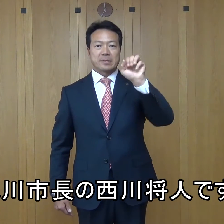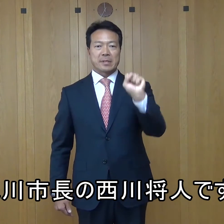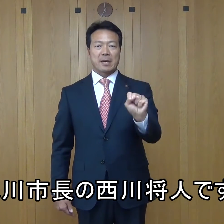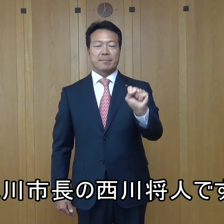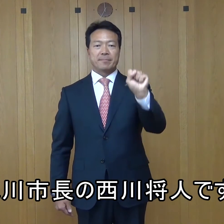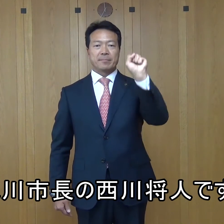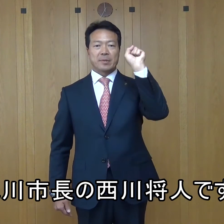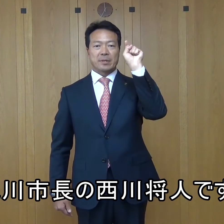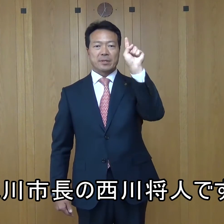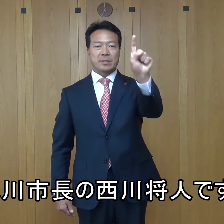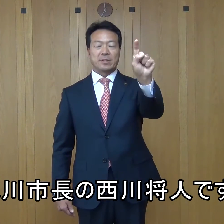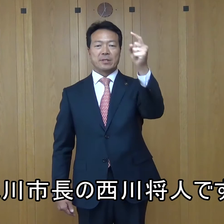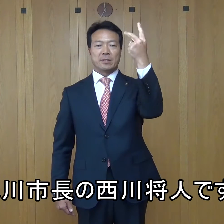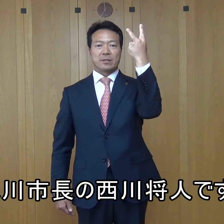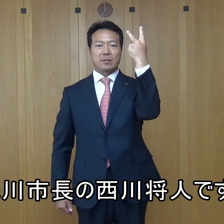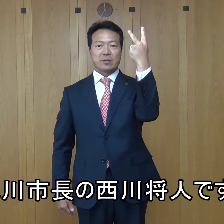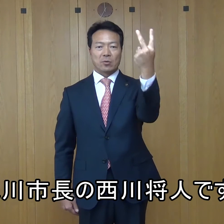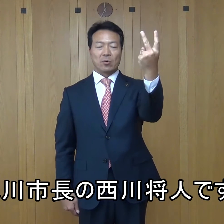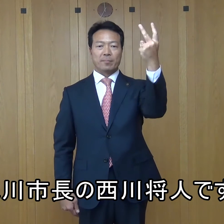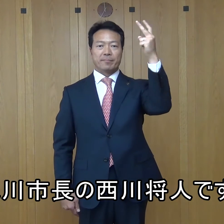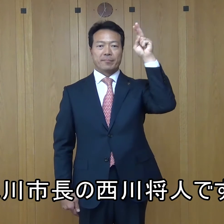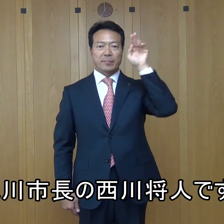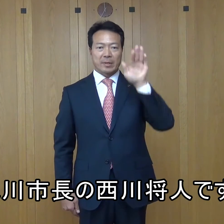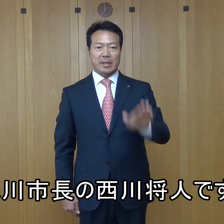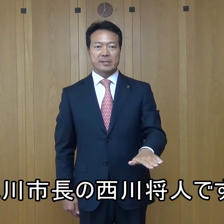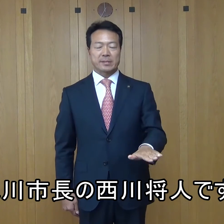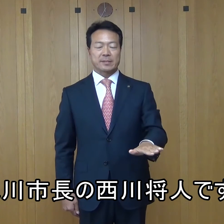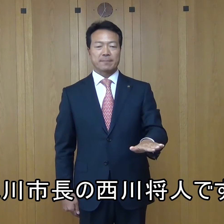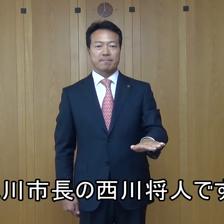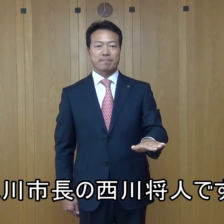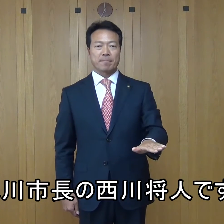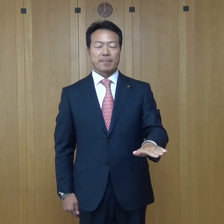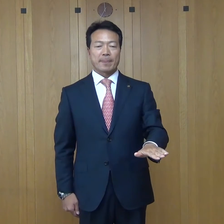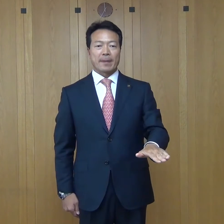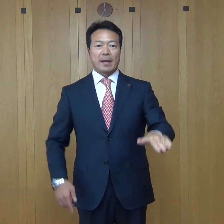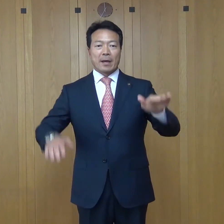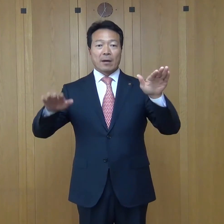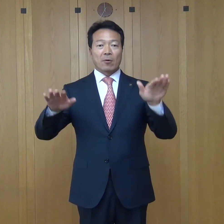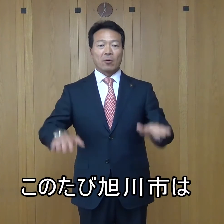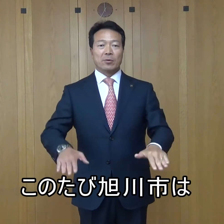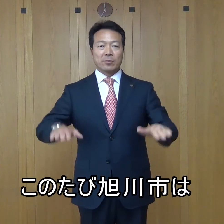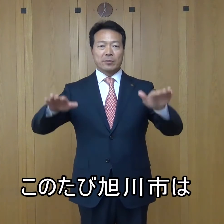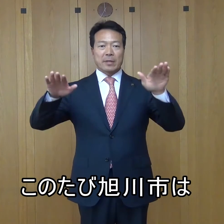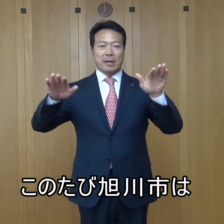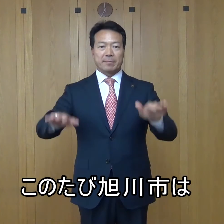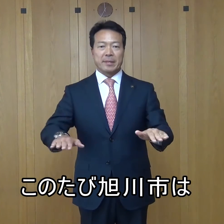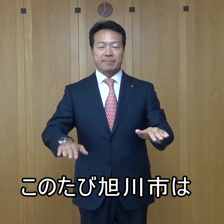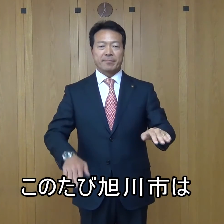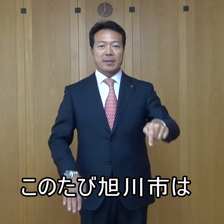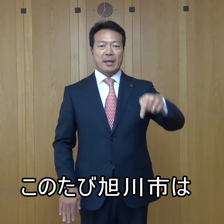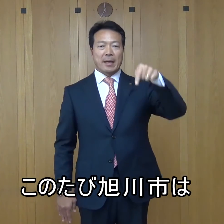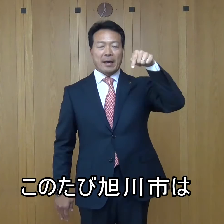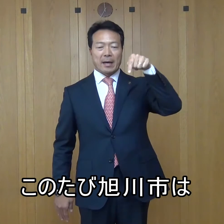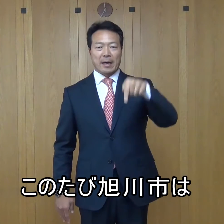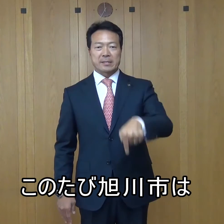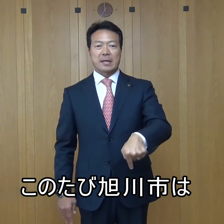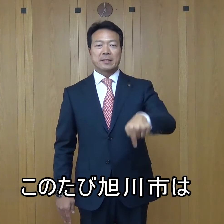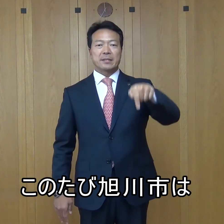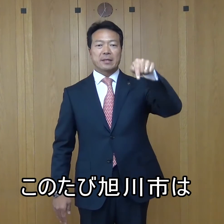正人です。この度旭